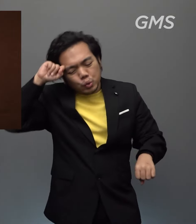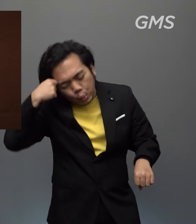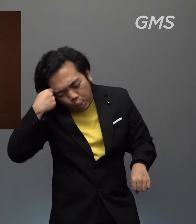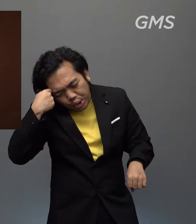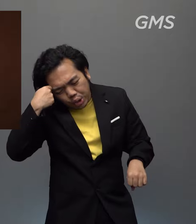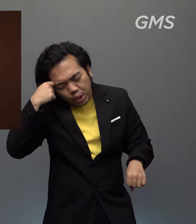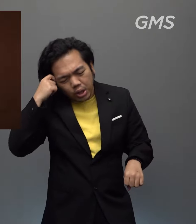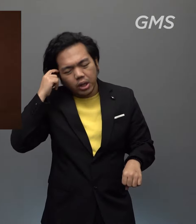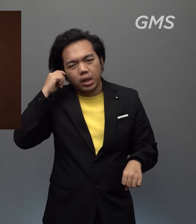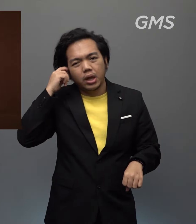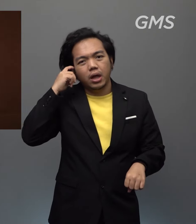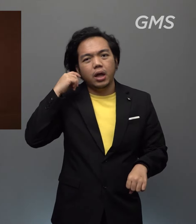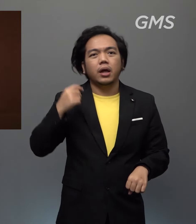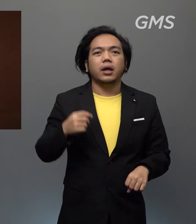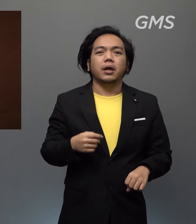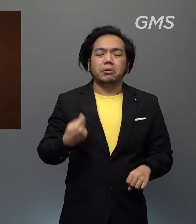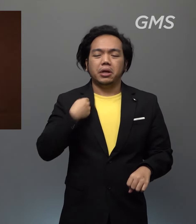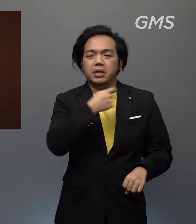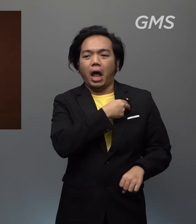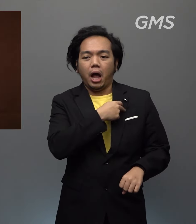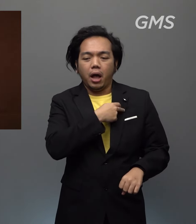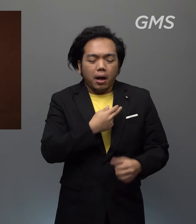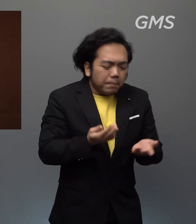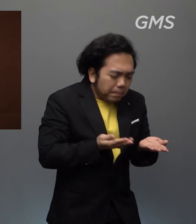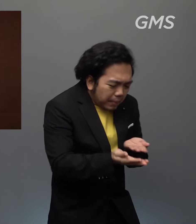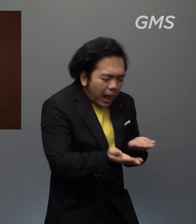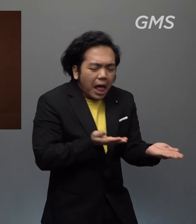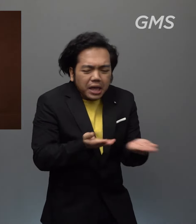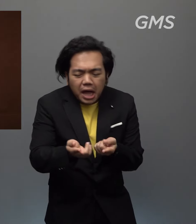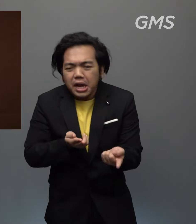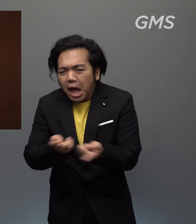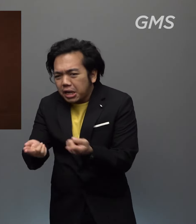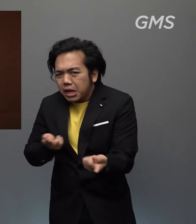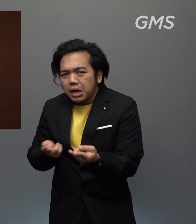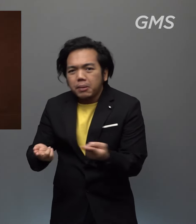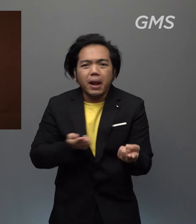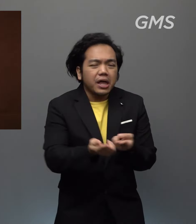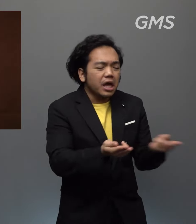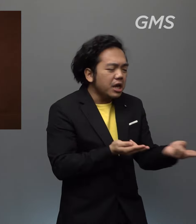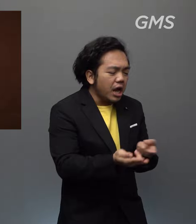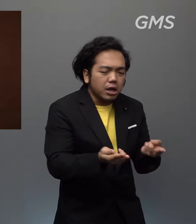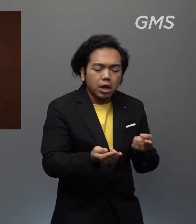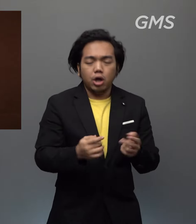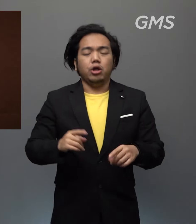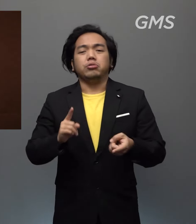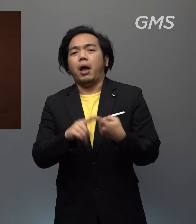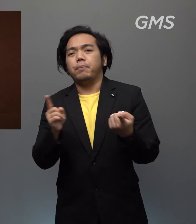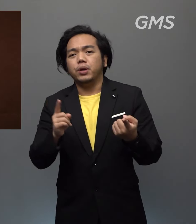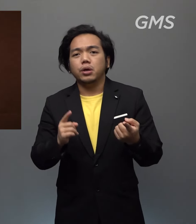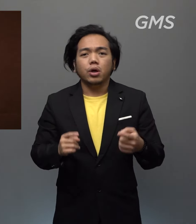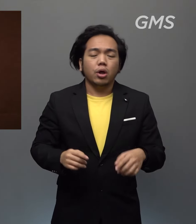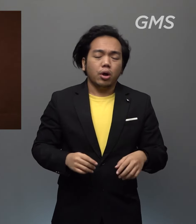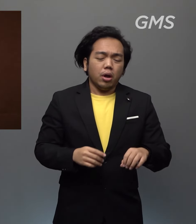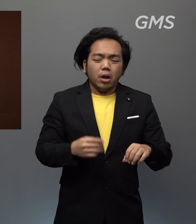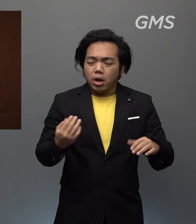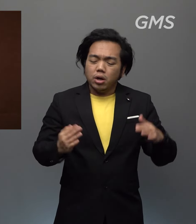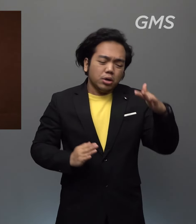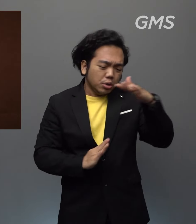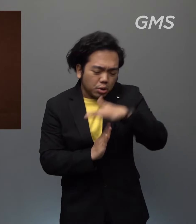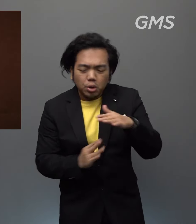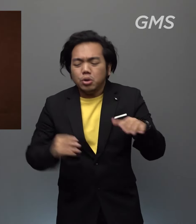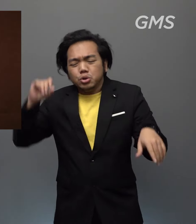mungkin ketika kita membangun pelayanan dan ministry kita, kemudian kita menghadapi banyak tantangan, situasi yang tidak menyenangkan ada di